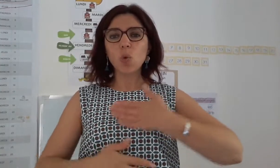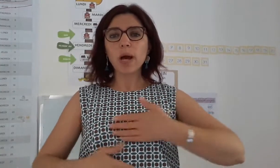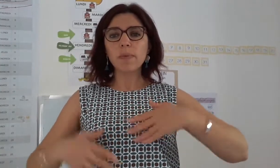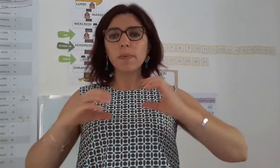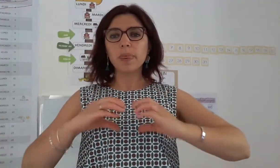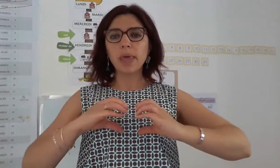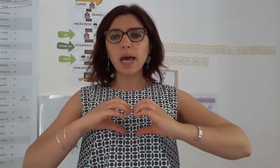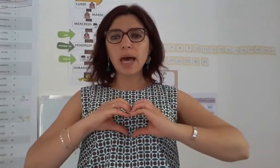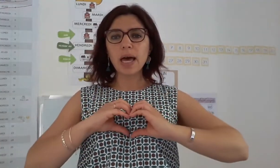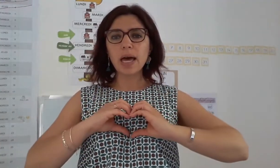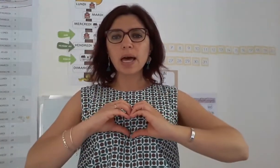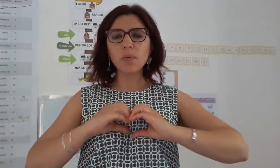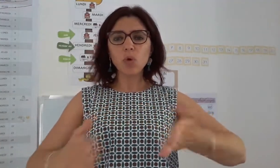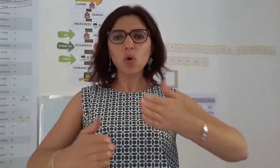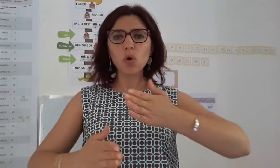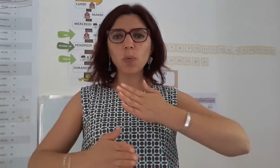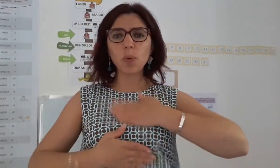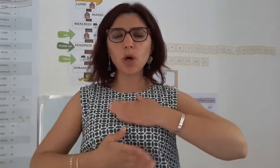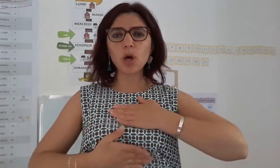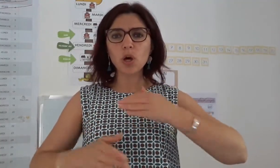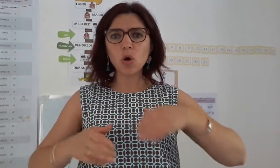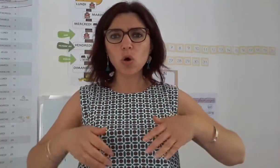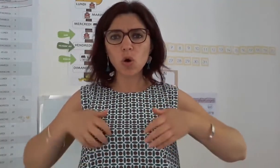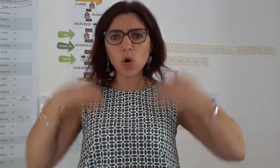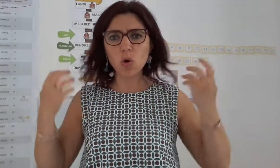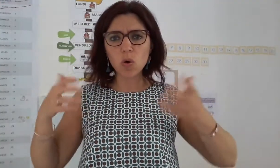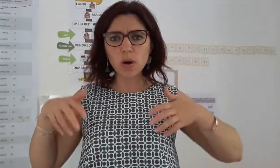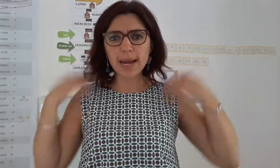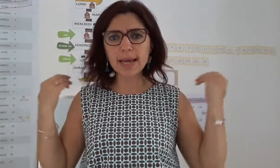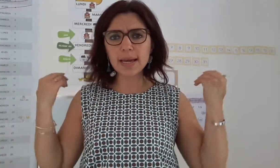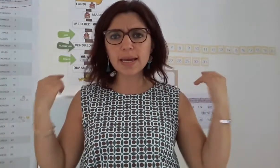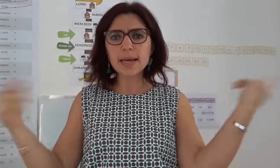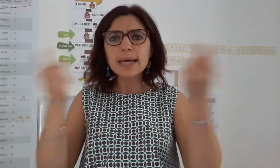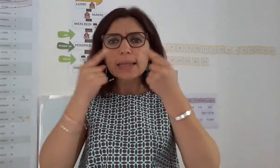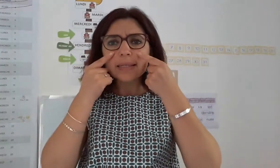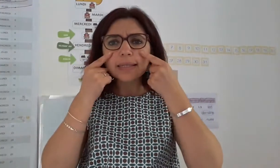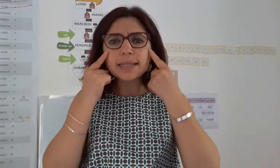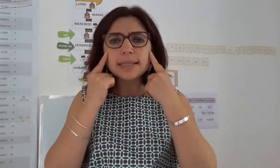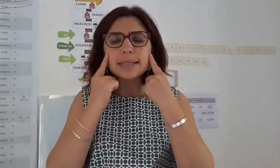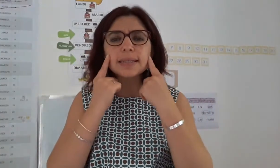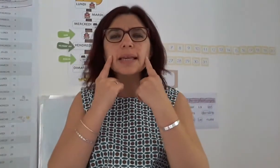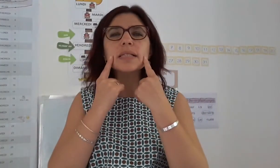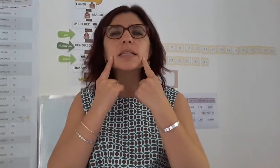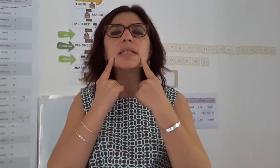Joie, amour, peur, colère, tristesse